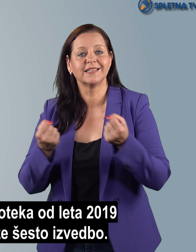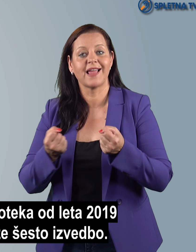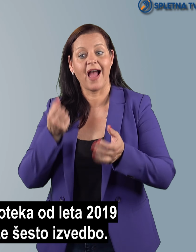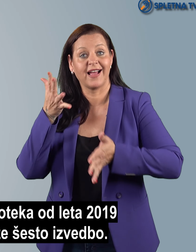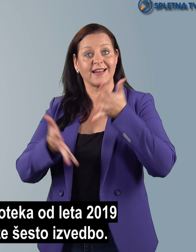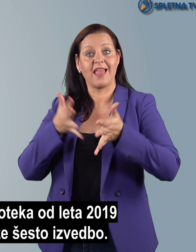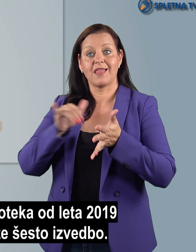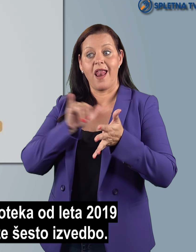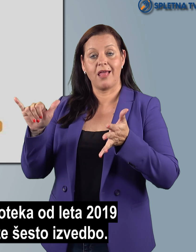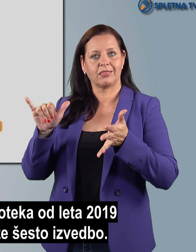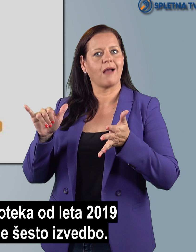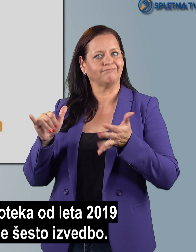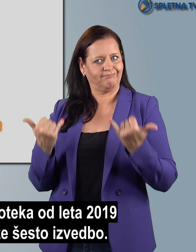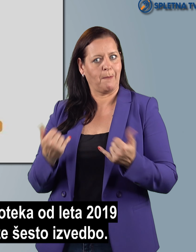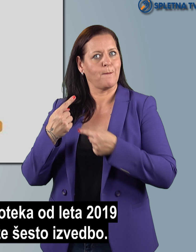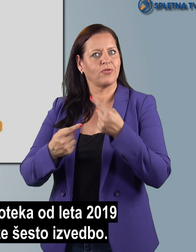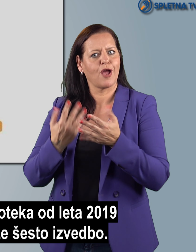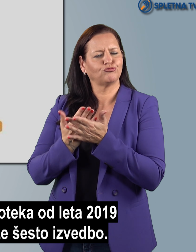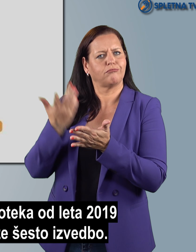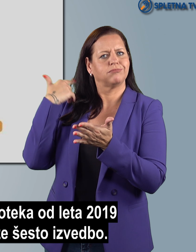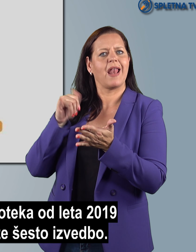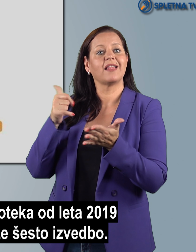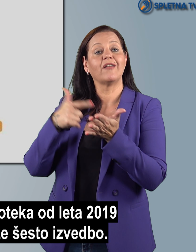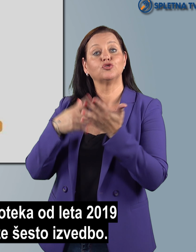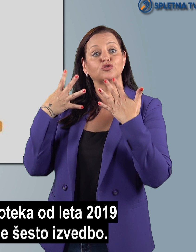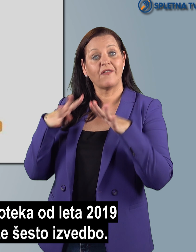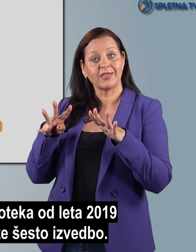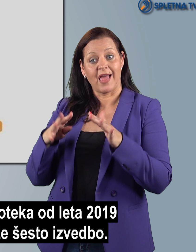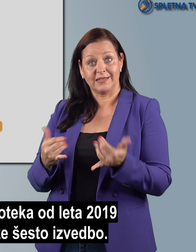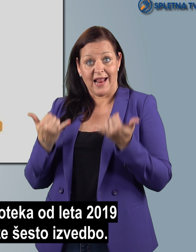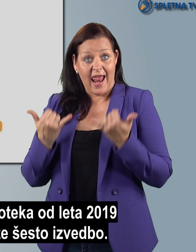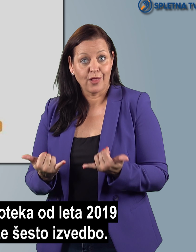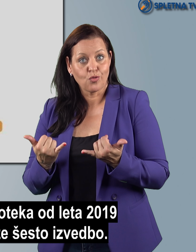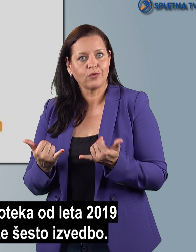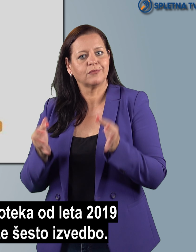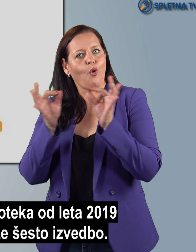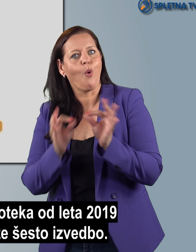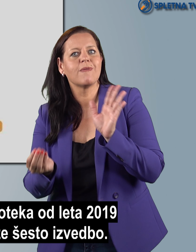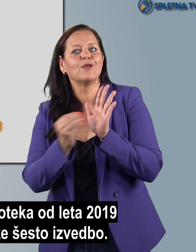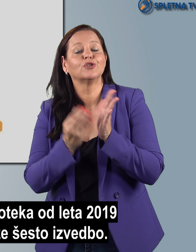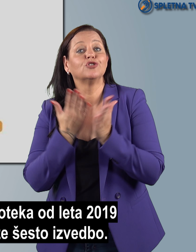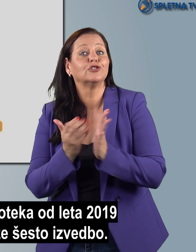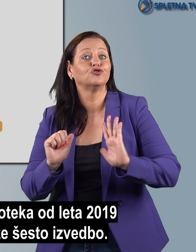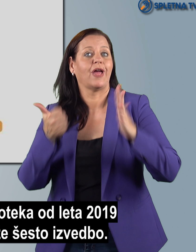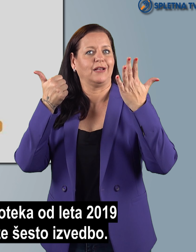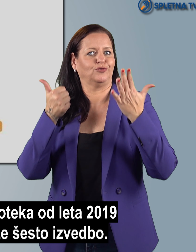Akcija Kretnja leta poteka od leta 2019 in letos obeležuje že šesto izvedbo.